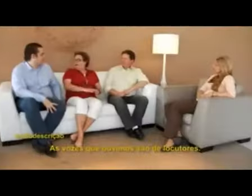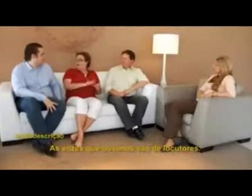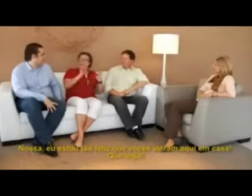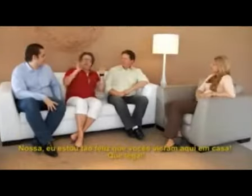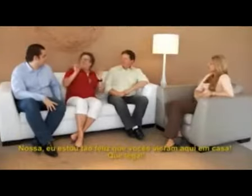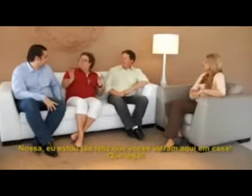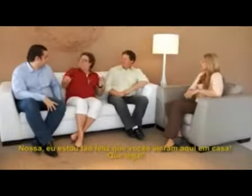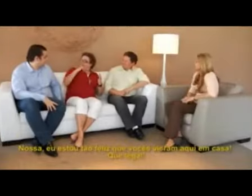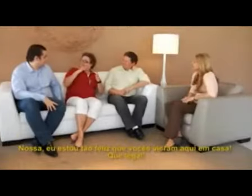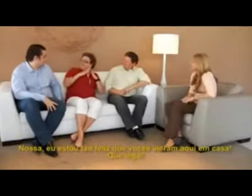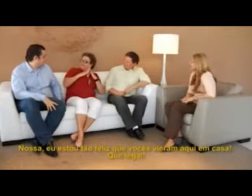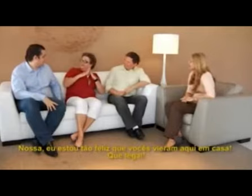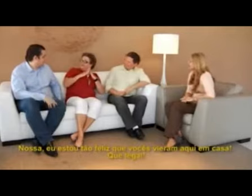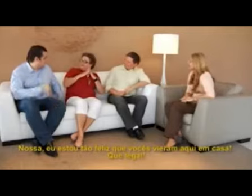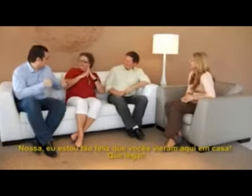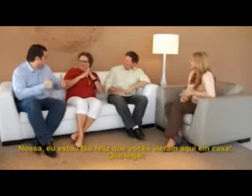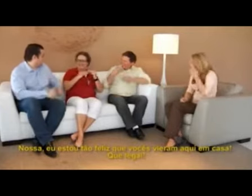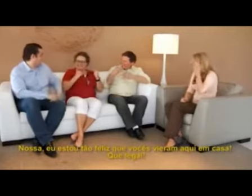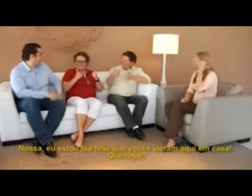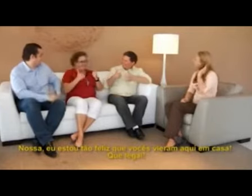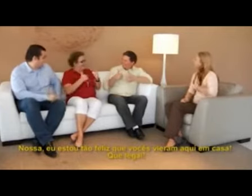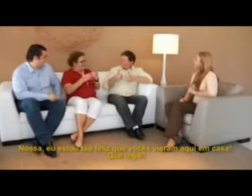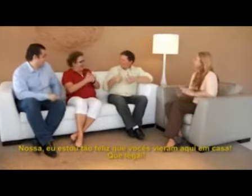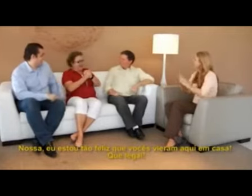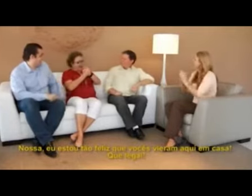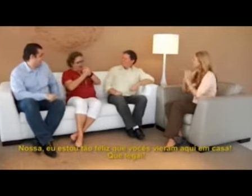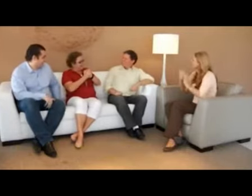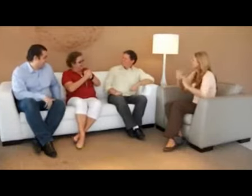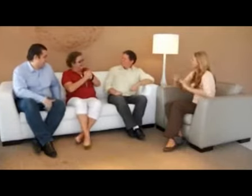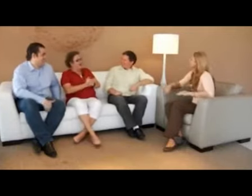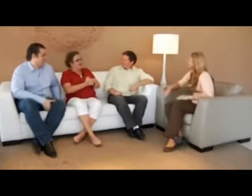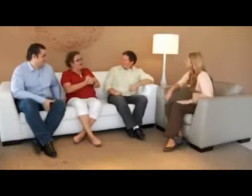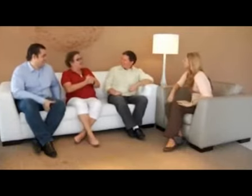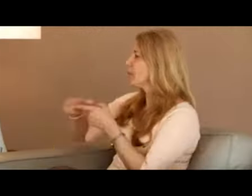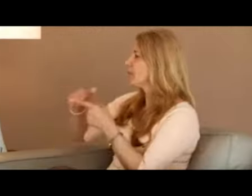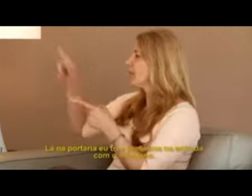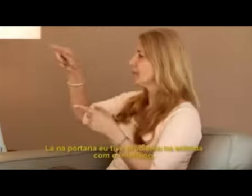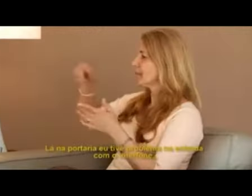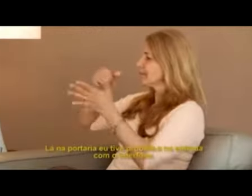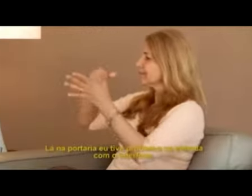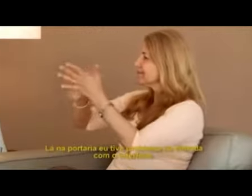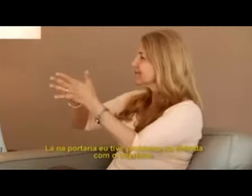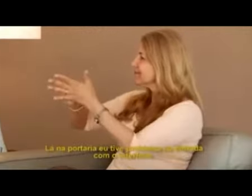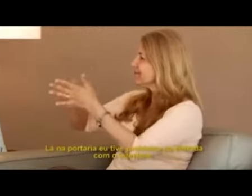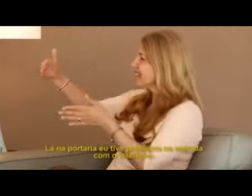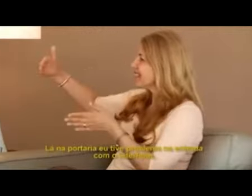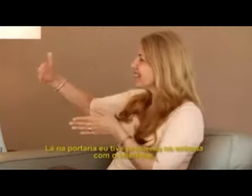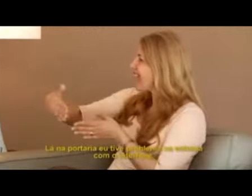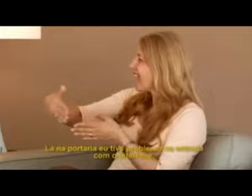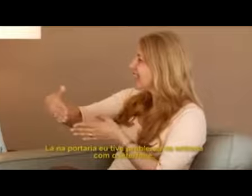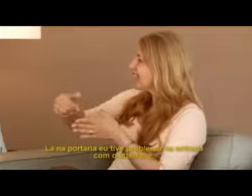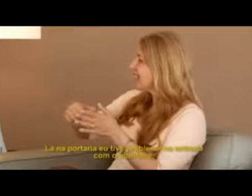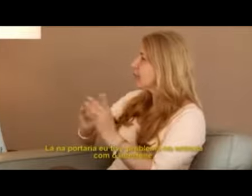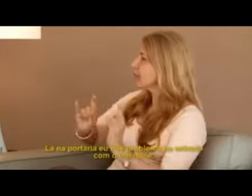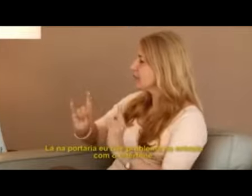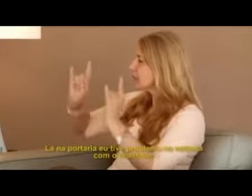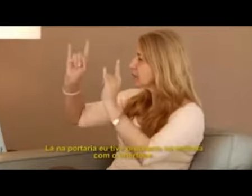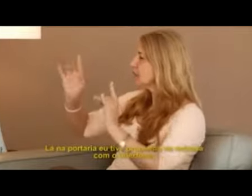de locutores. Nossa, tô tão feliz que vocês vieram aqui em casa. Que legal. Pessoas se comunicam em Lá na portaria eu tive problema na entrada